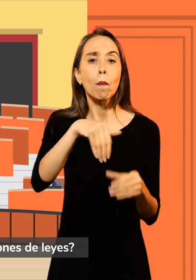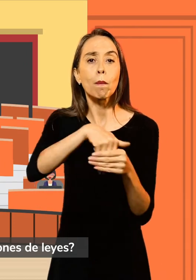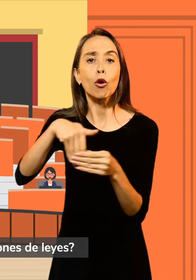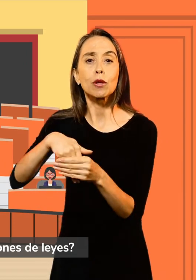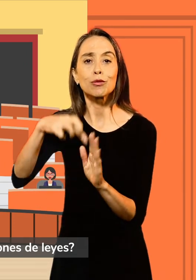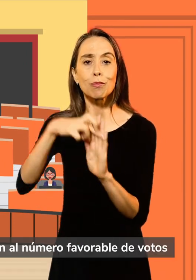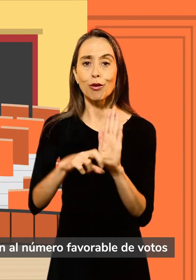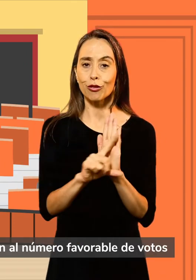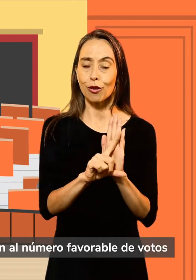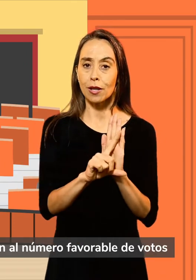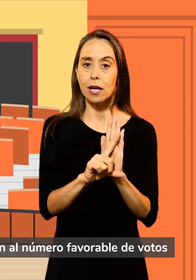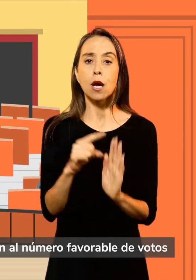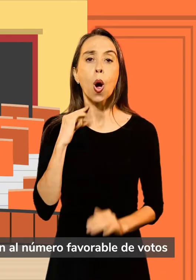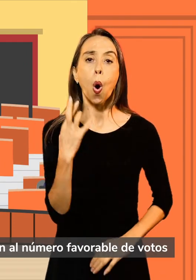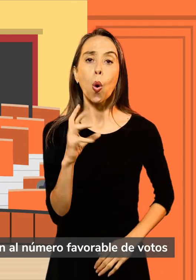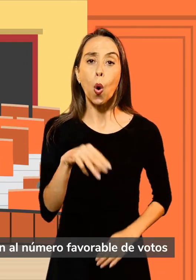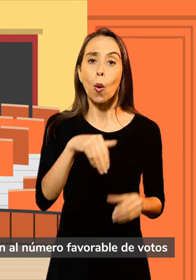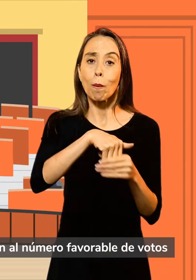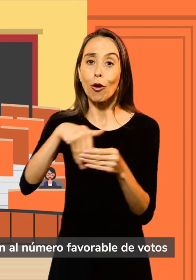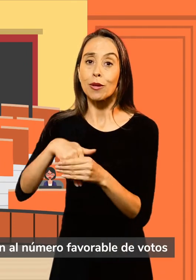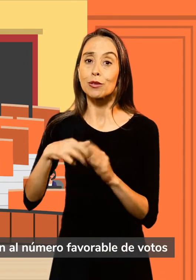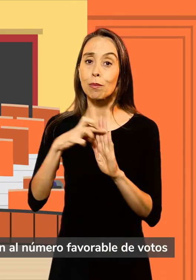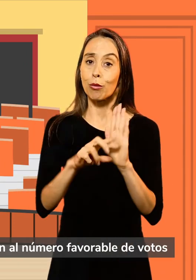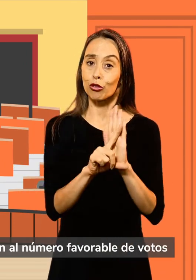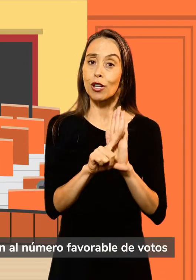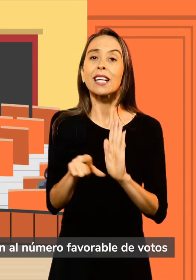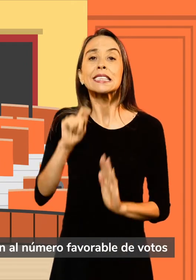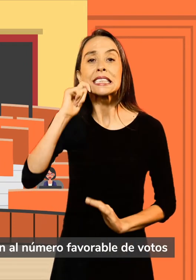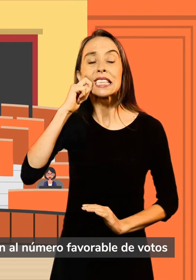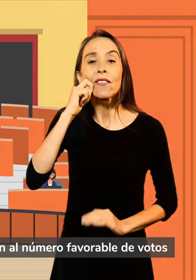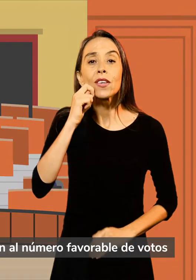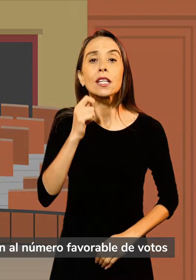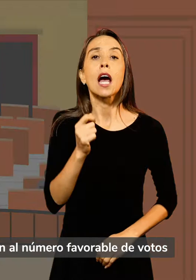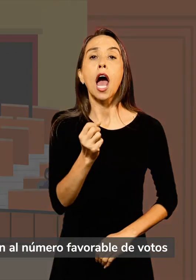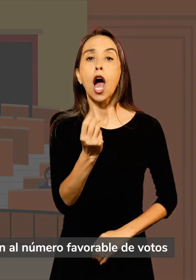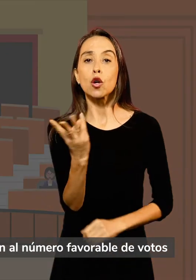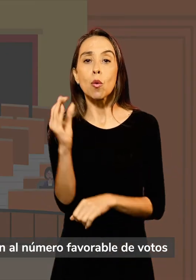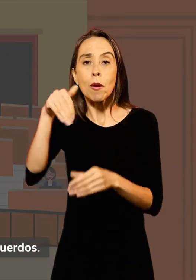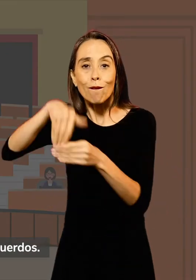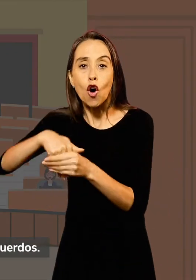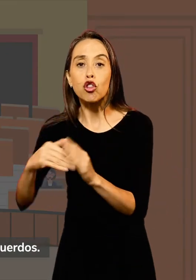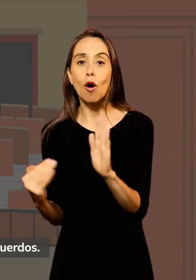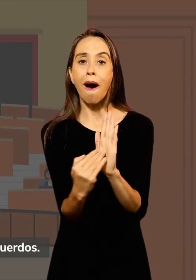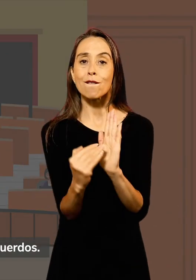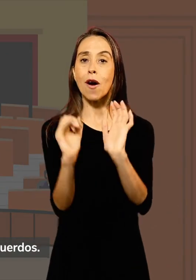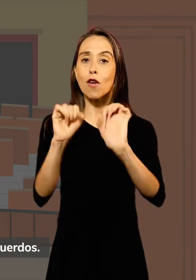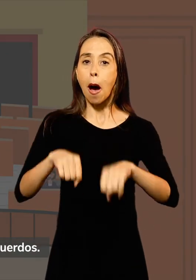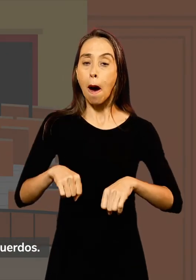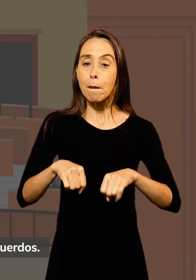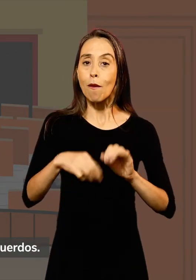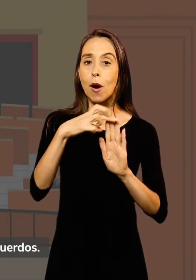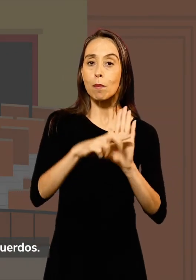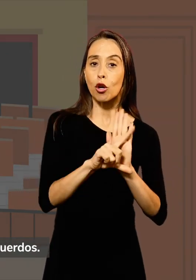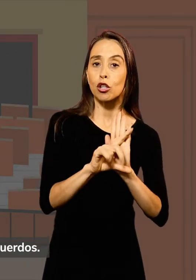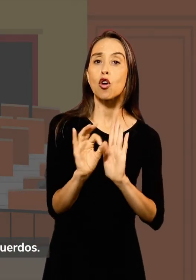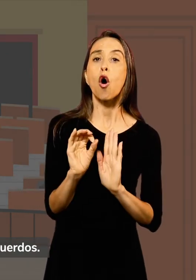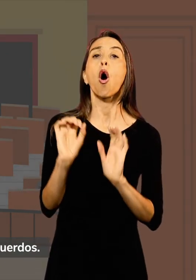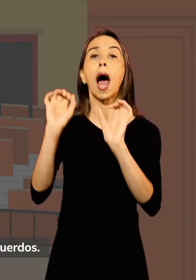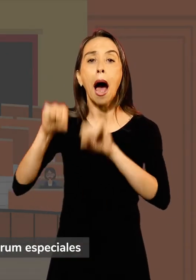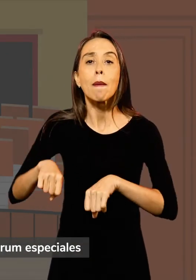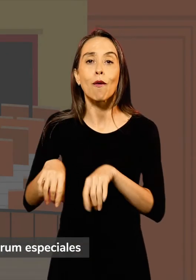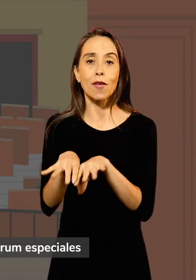leyes? Los quórum de votaciones de leyes se refieren al número favorable de votos para aprobar leyes o acuerdos.